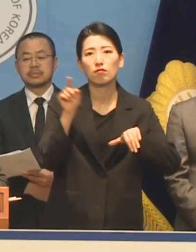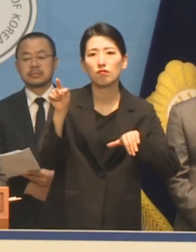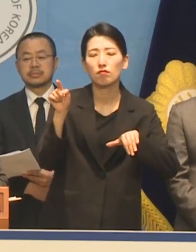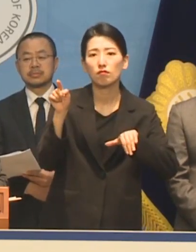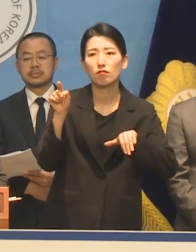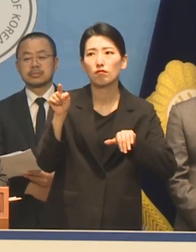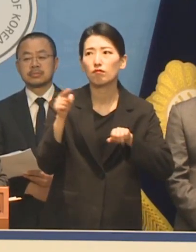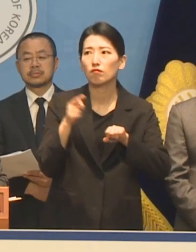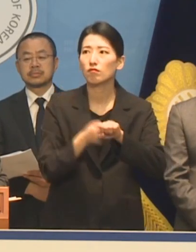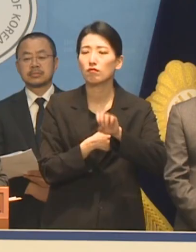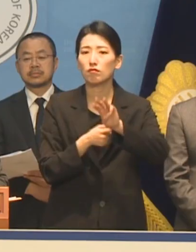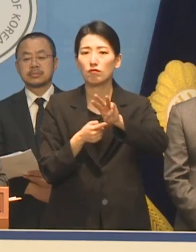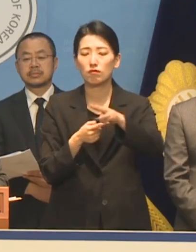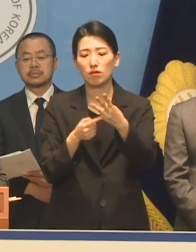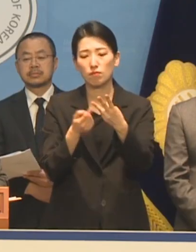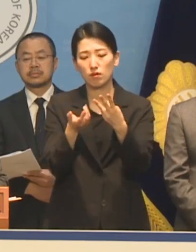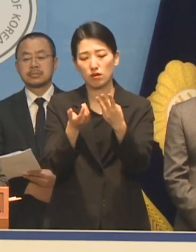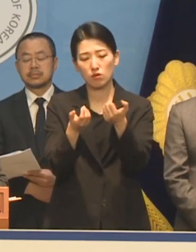350억 원에 이르는